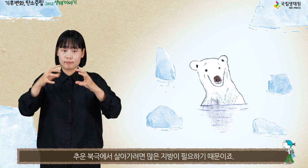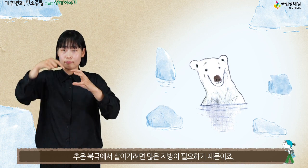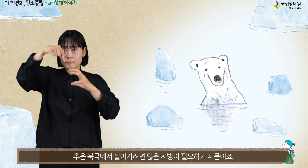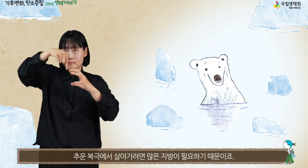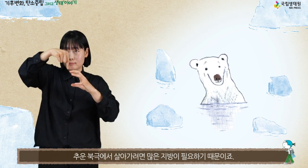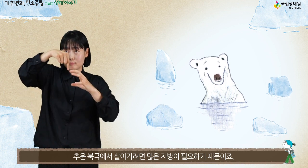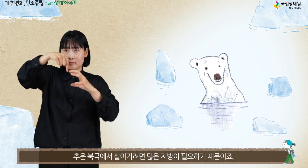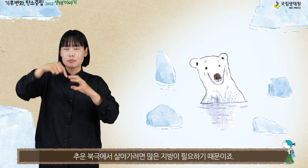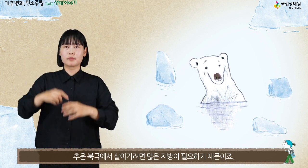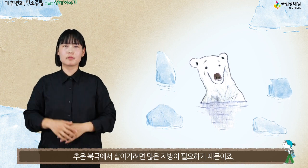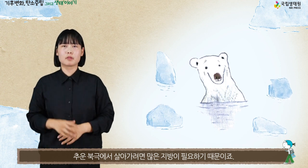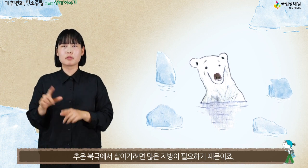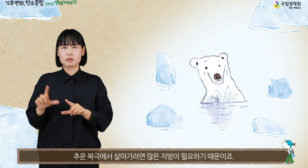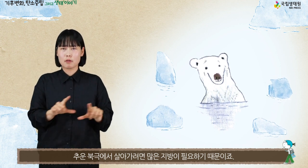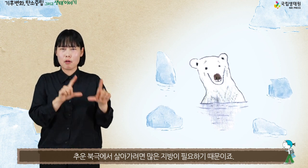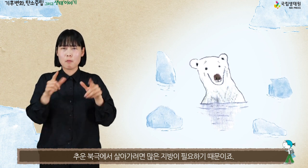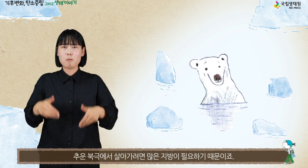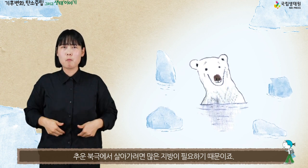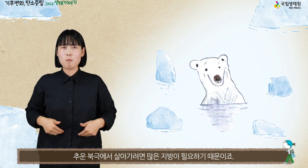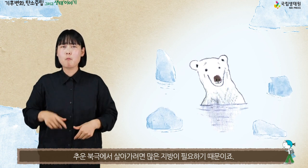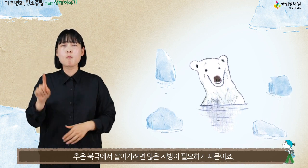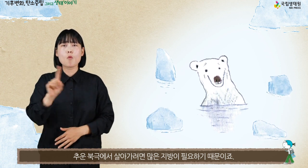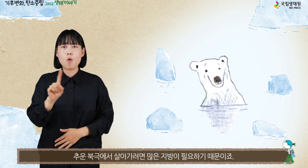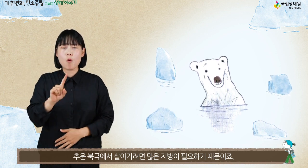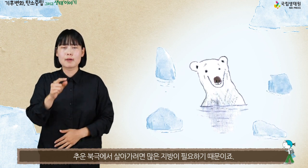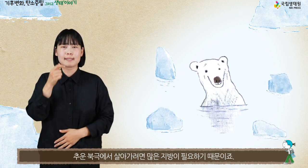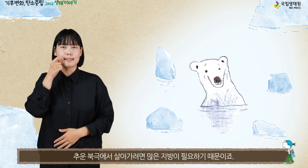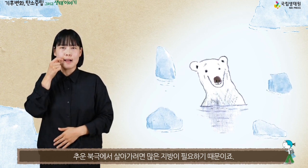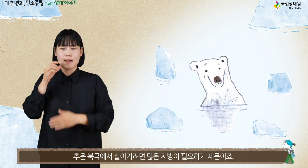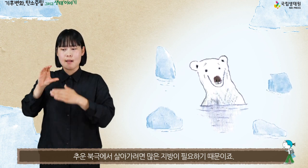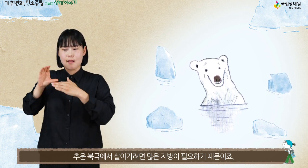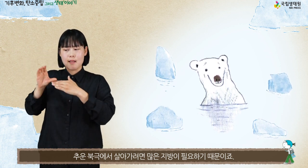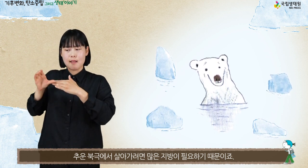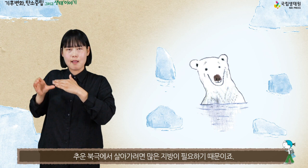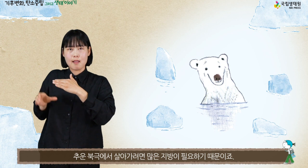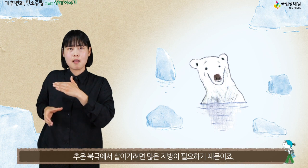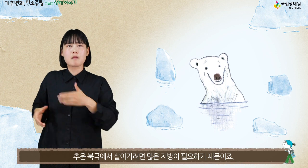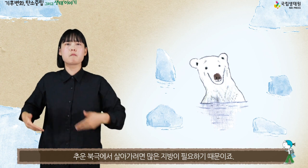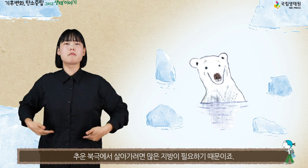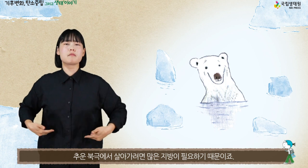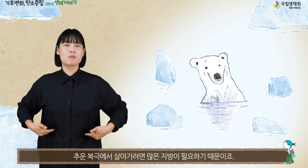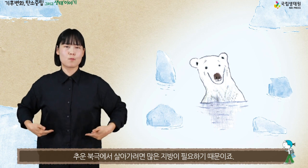추운 북극에서 살아가려면 많은 지방이 필요하기 때문이죠.